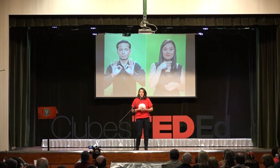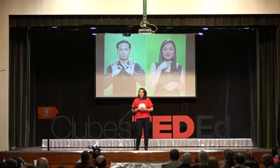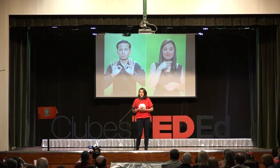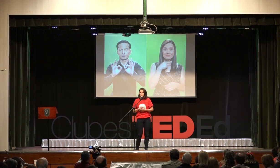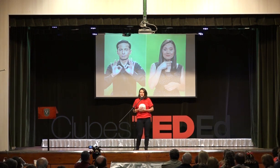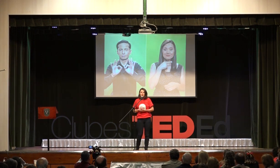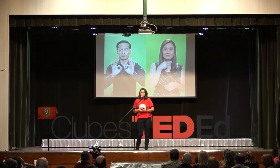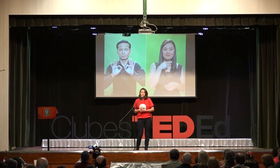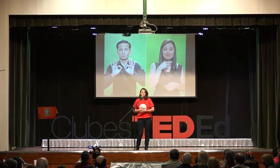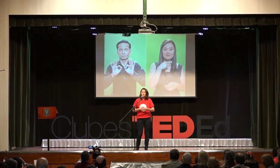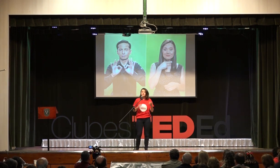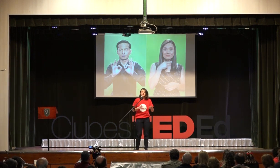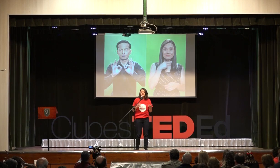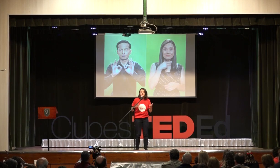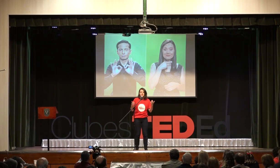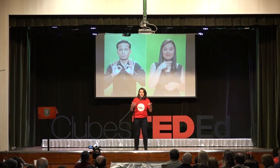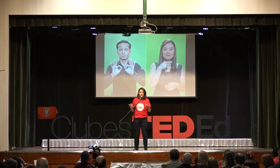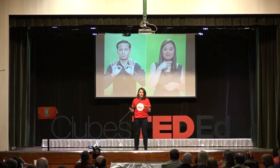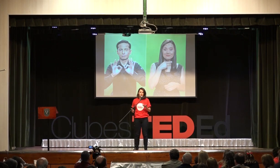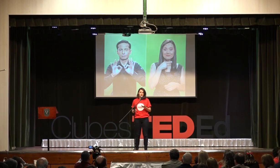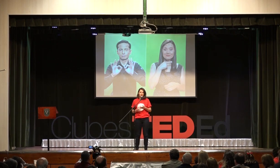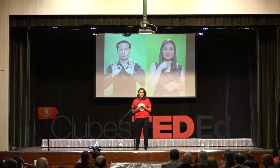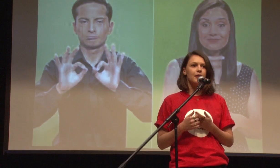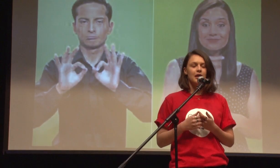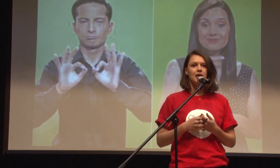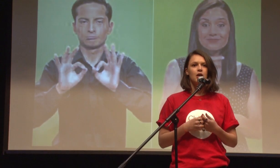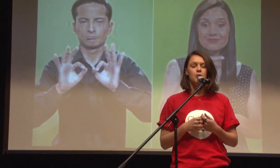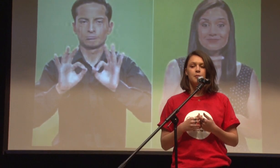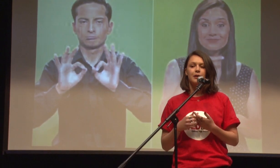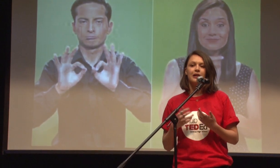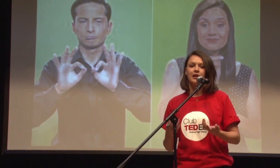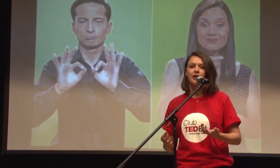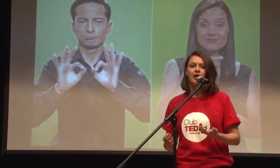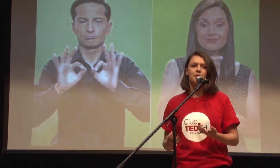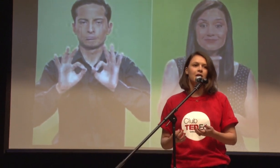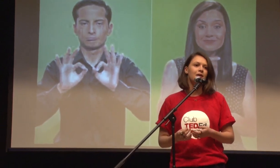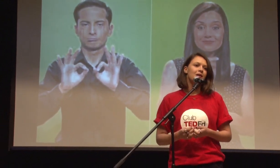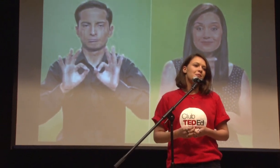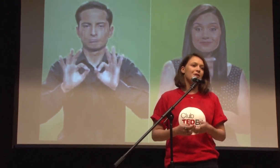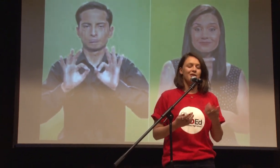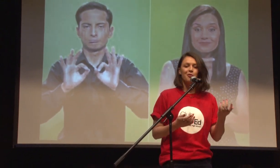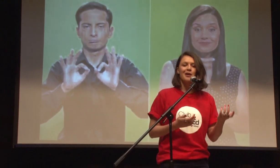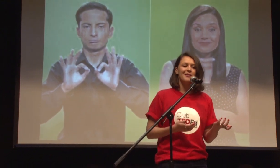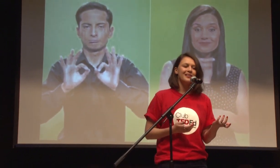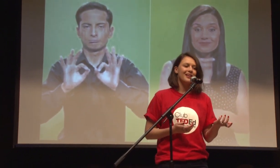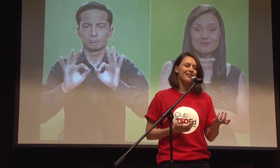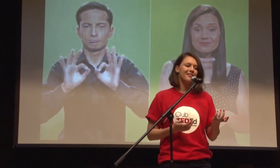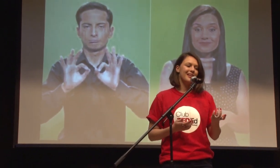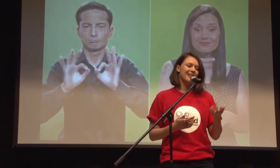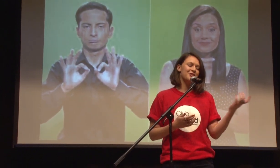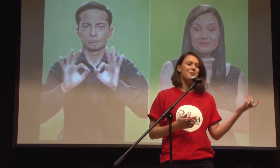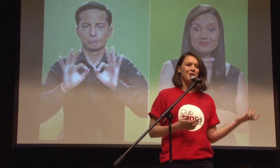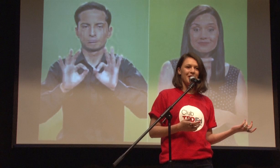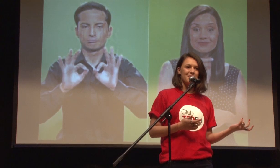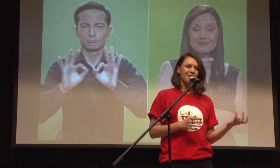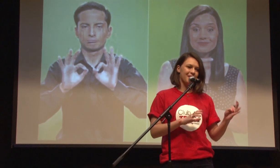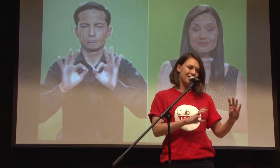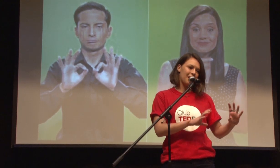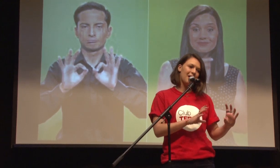Para mí eran movimientos sin sentidos que estaban ahí como para entretenerme. Porque normalmente en esos programas donde estaba